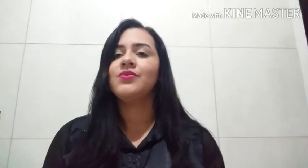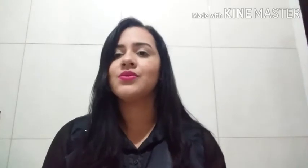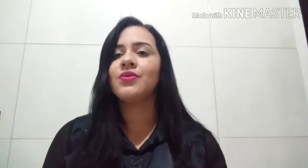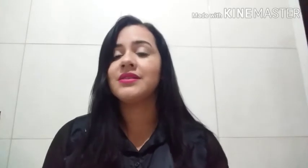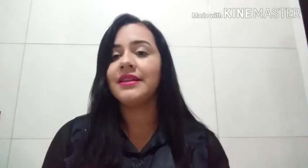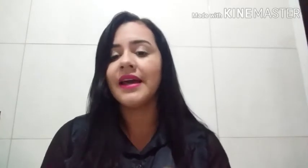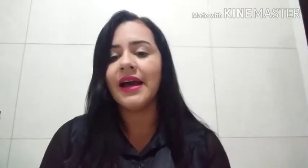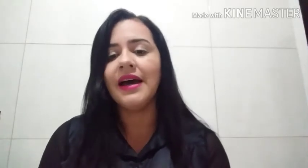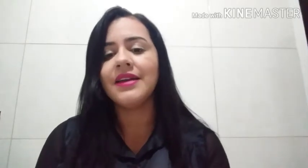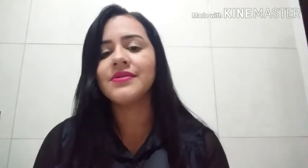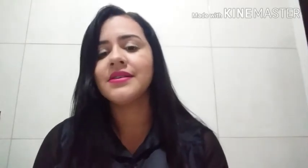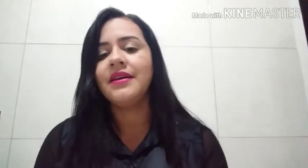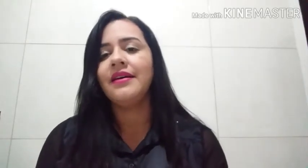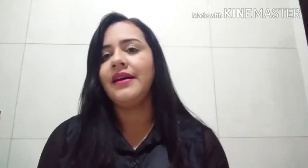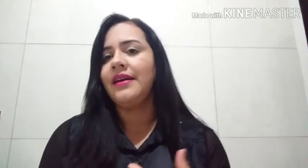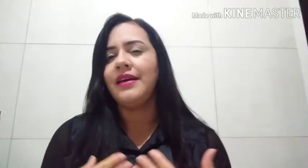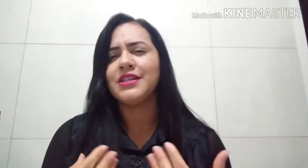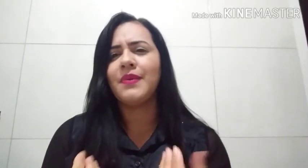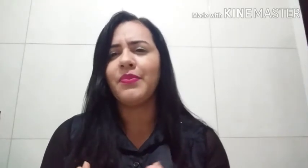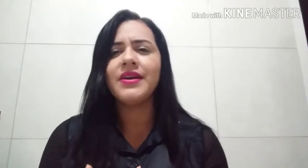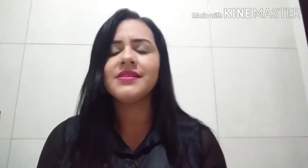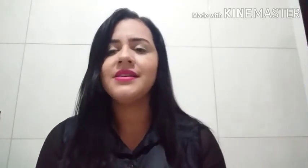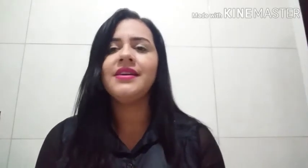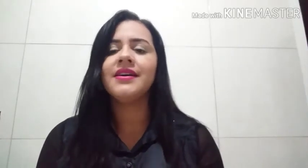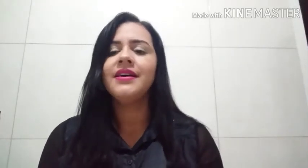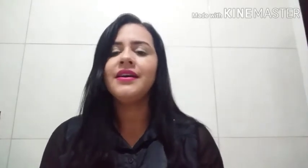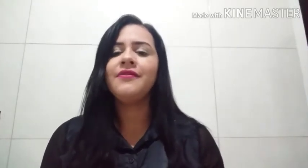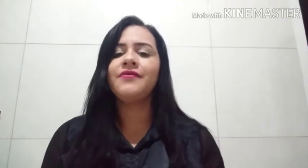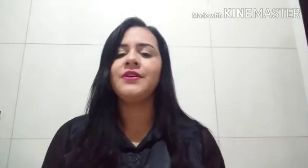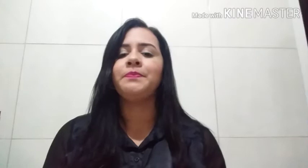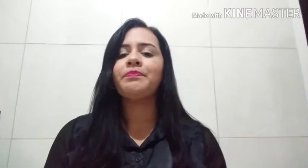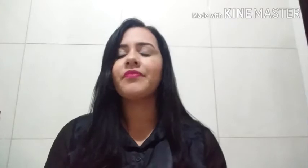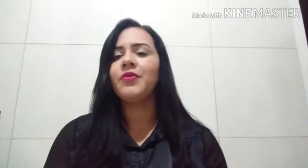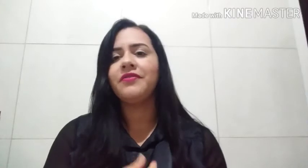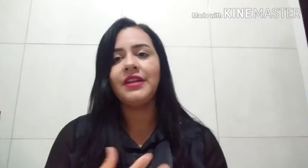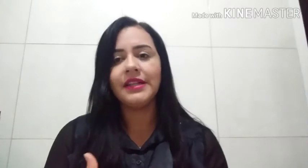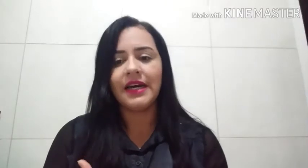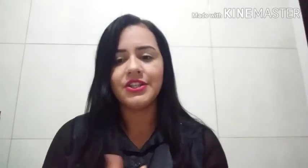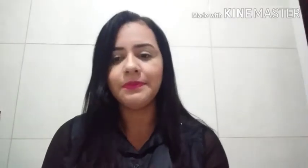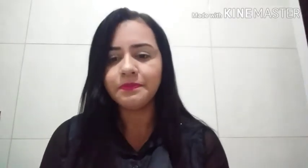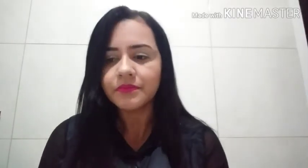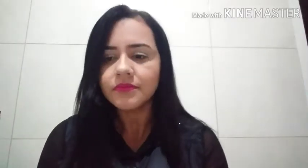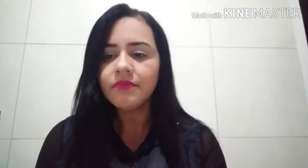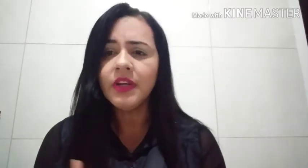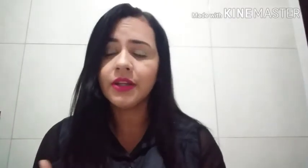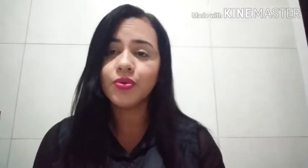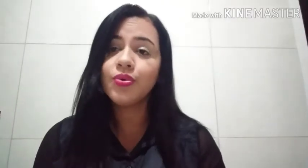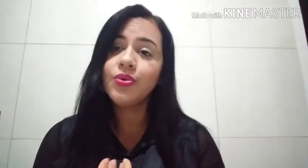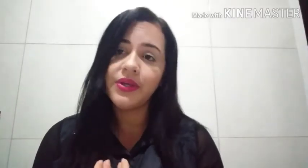os contos literários, a poesia, enfim, uma infinidade, né? Então, tudo